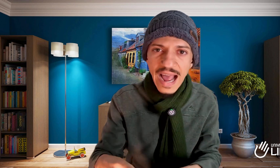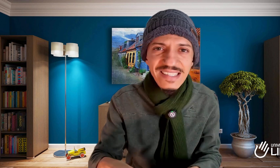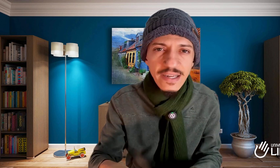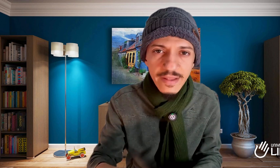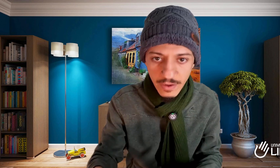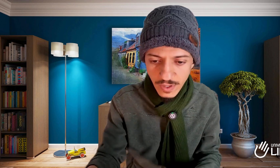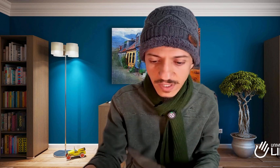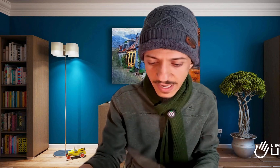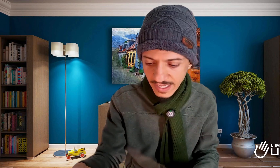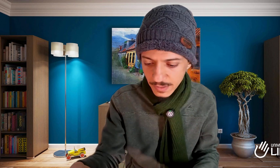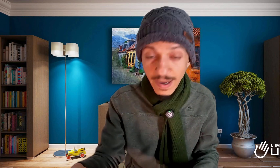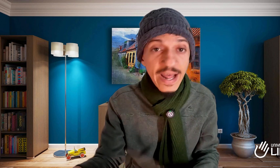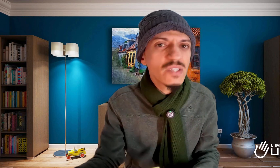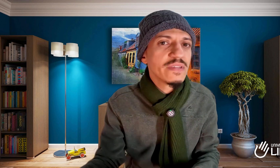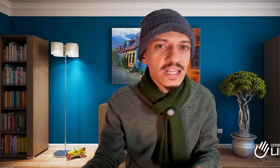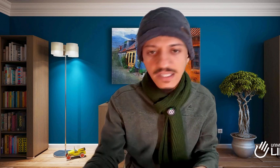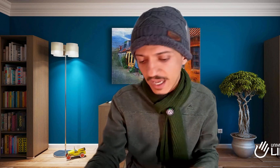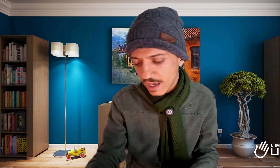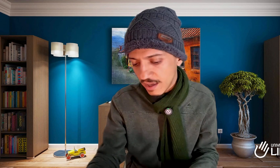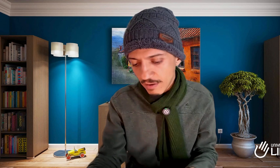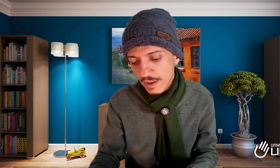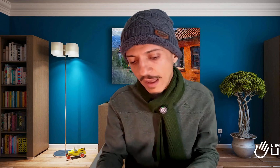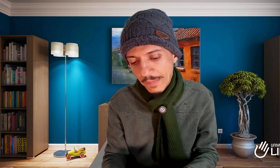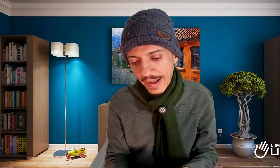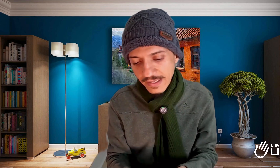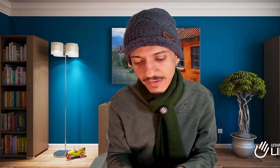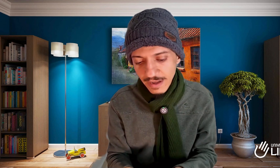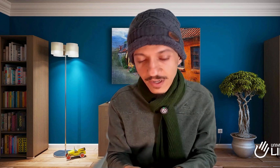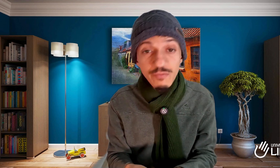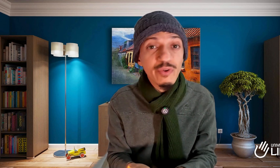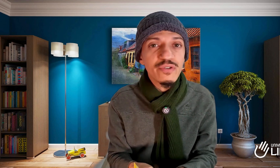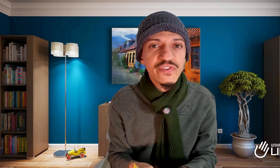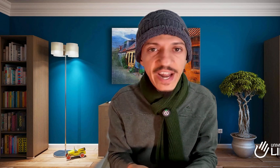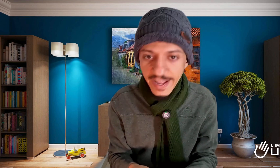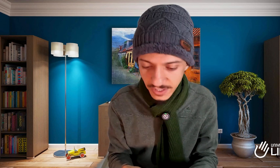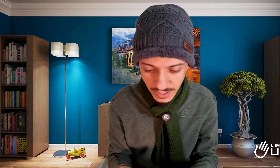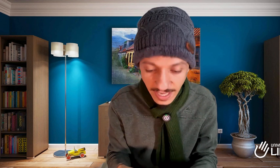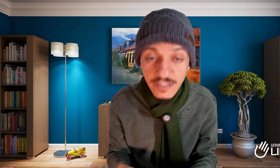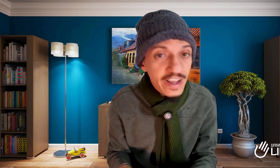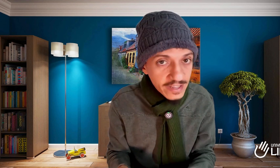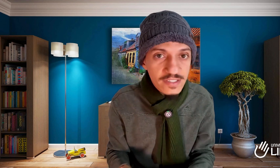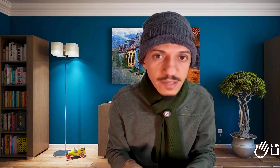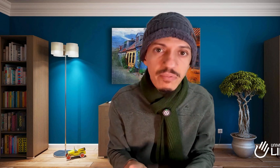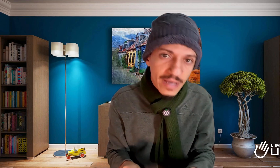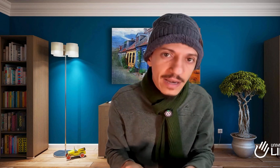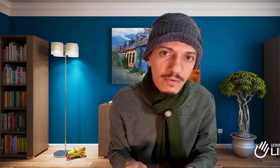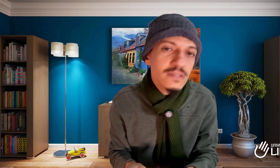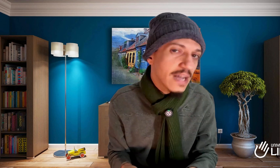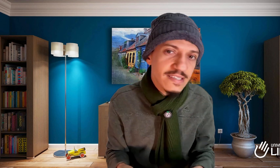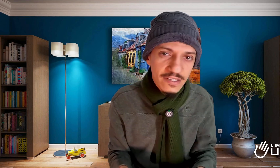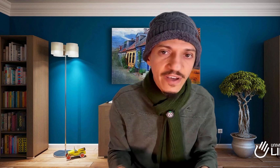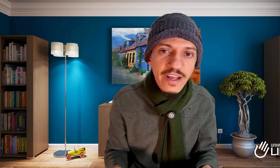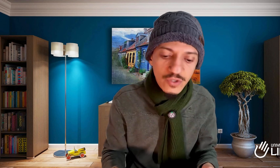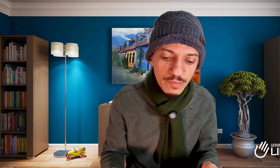escrita da língua de sinais, parece um desenho, parece um negócio muito diferente, e é diferente sim, porque a língua de sinais é diferente do